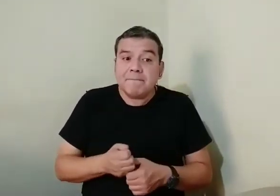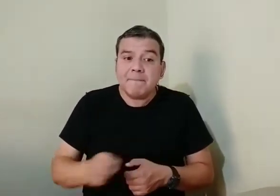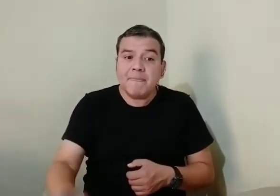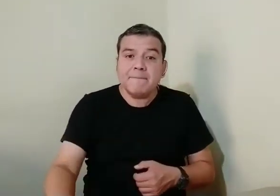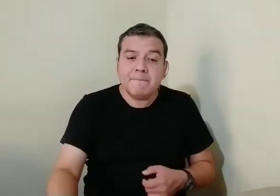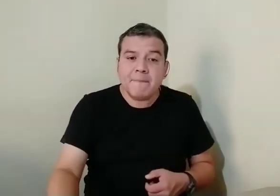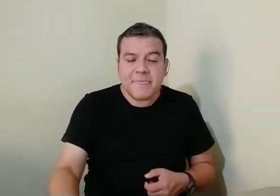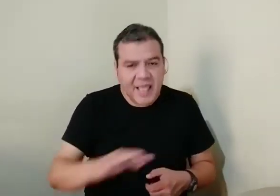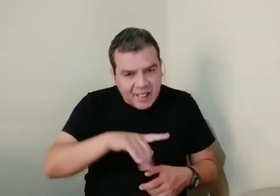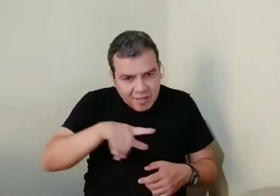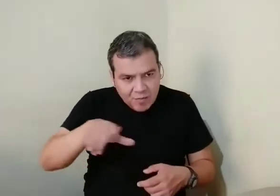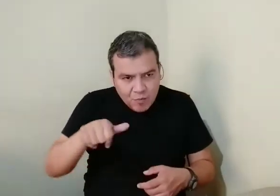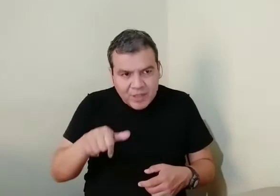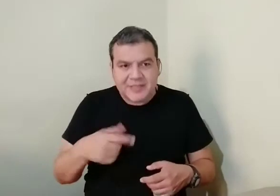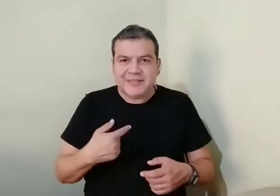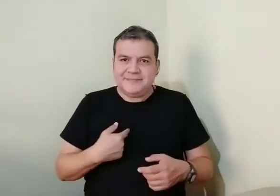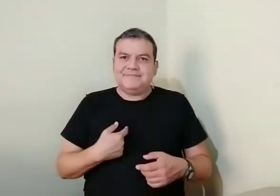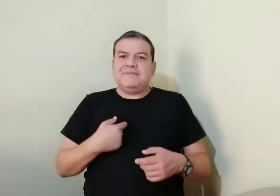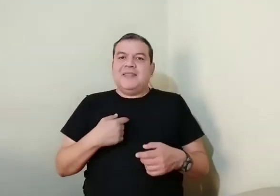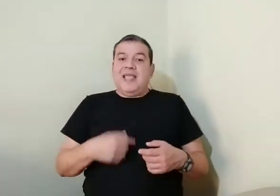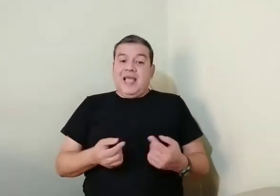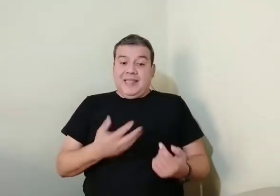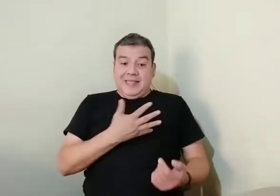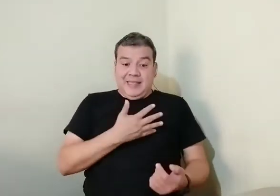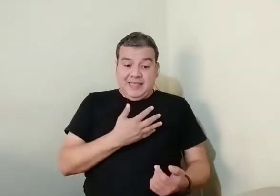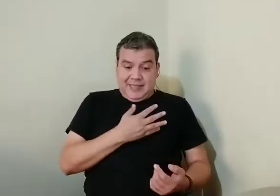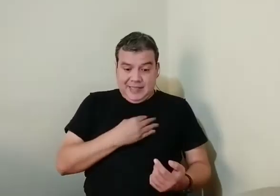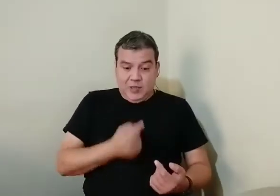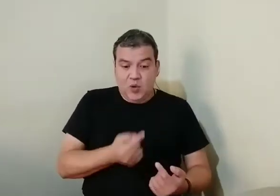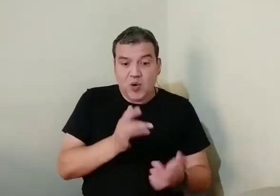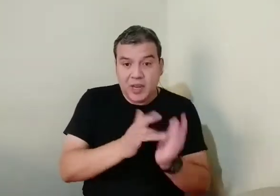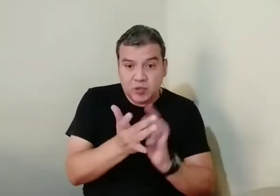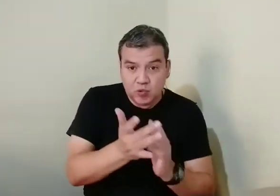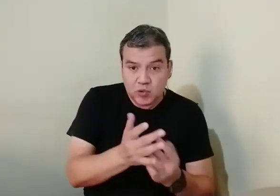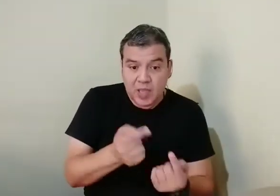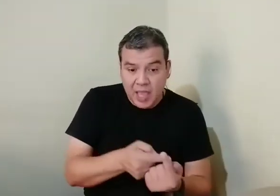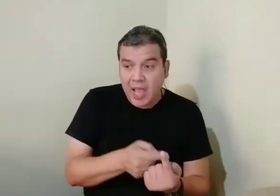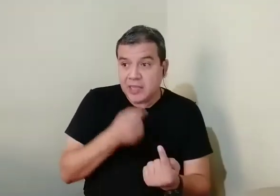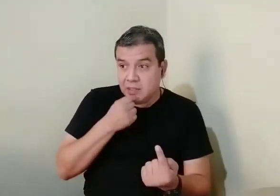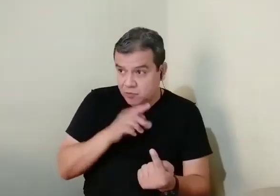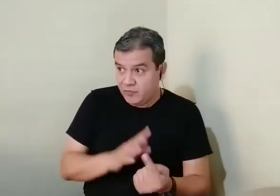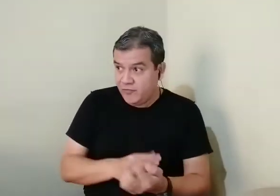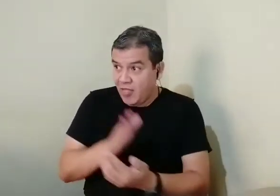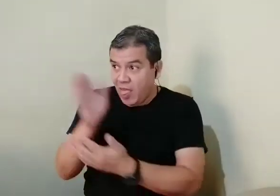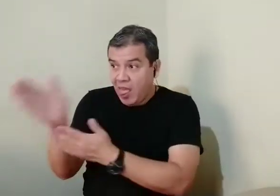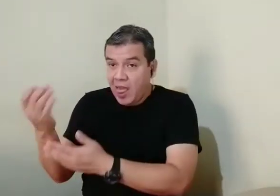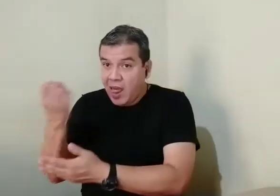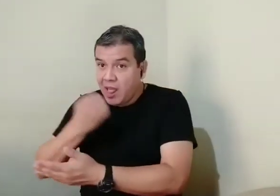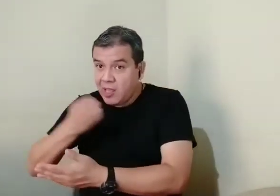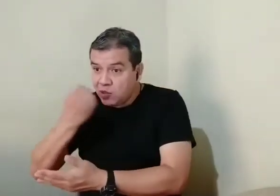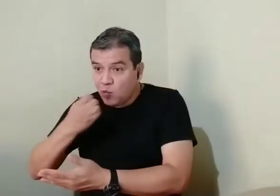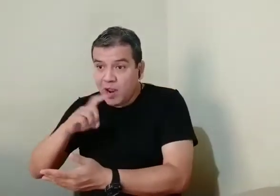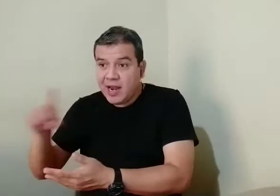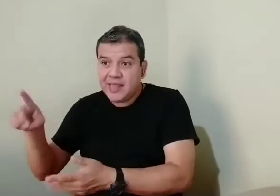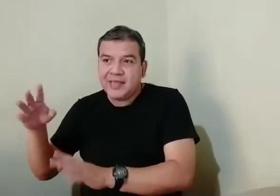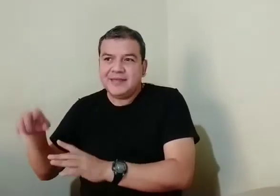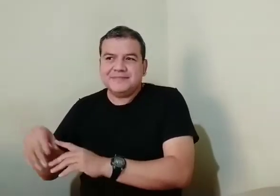primera maestra humana. De labios de ella y de los rollos de los profetas aprendió las